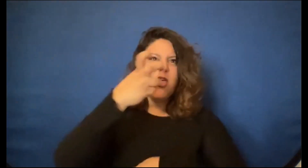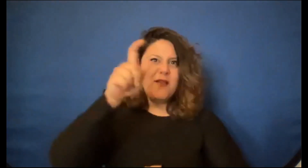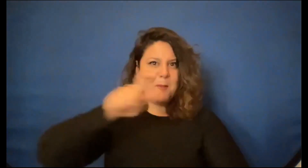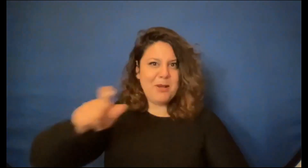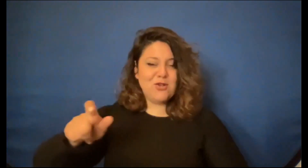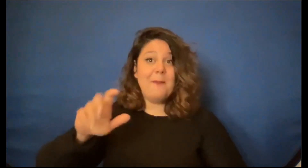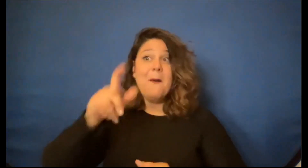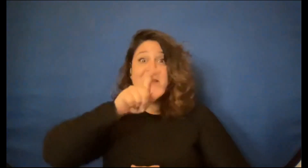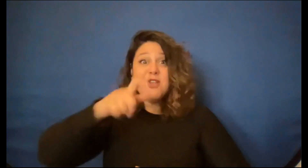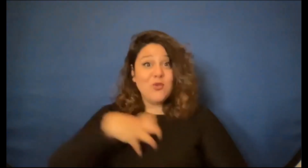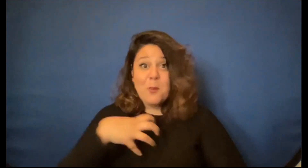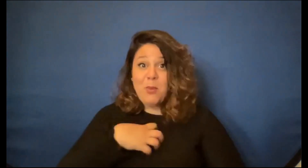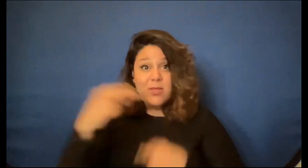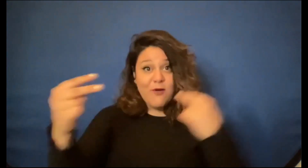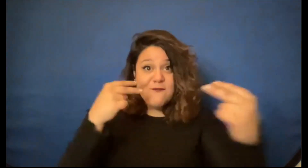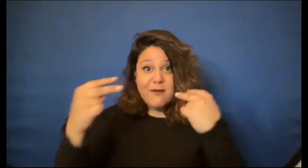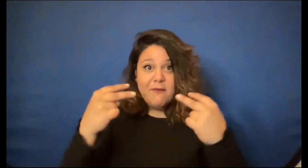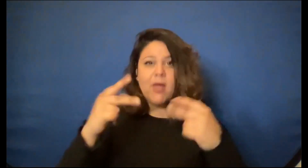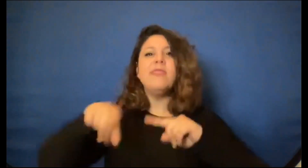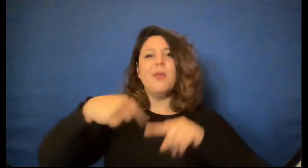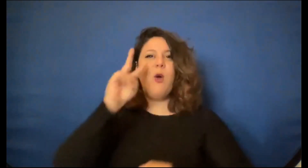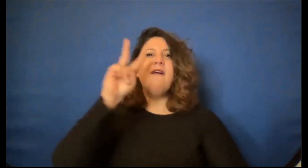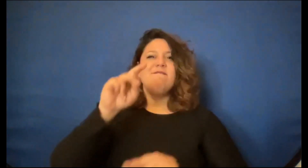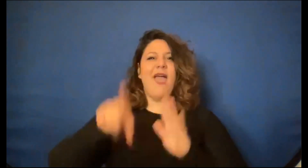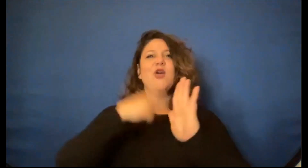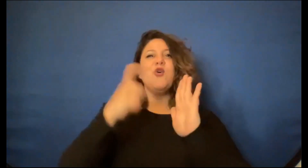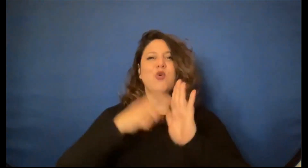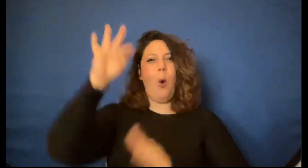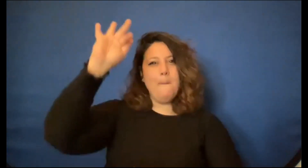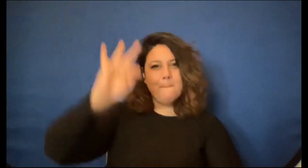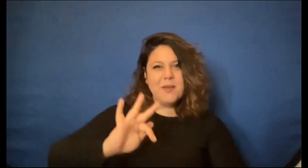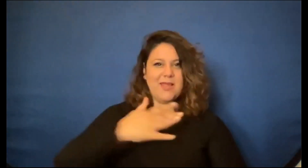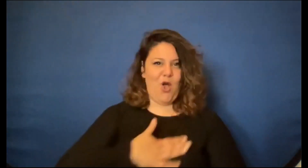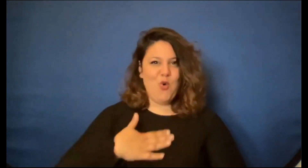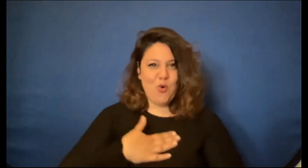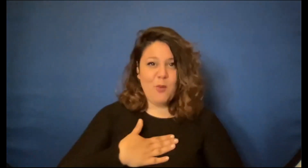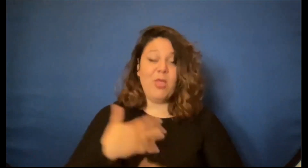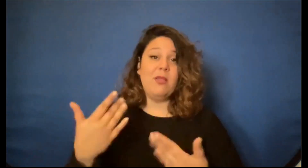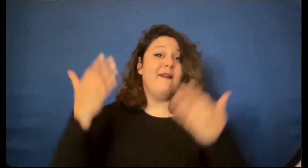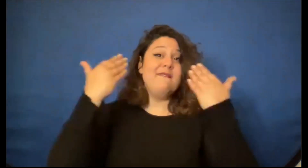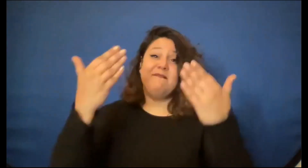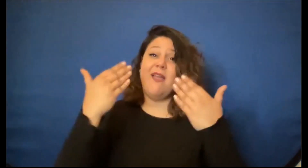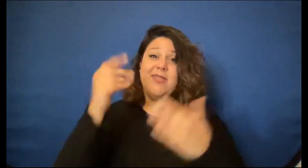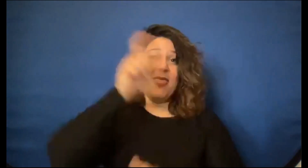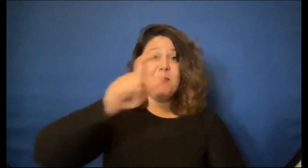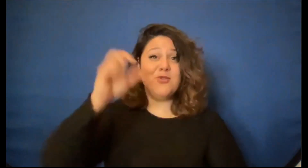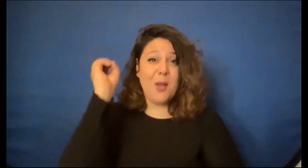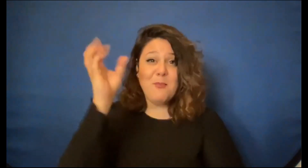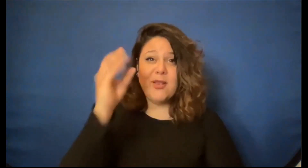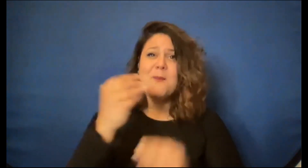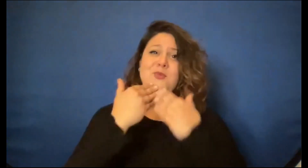pues la puedan ver entera y a su comodidad, ¿no? Entonces, felicidades a los ponentes,